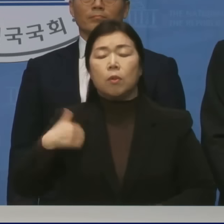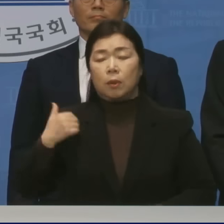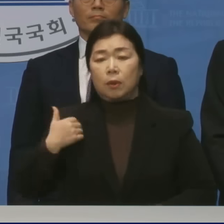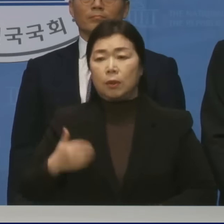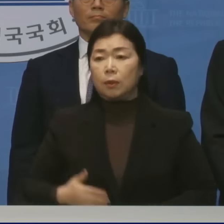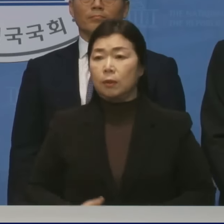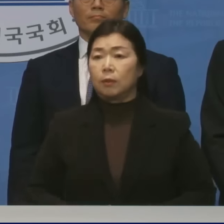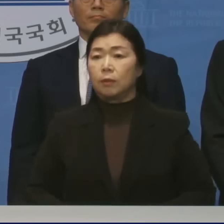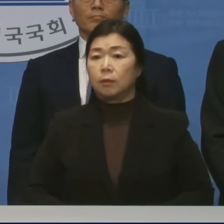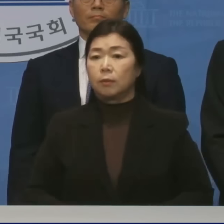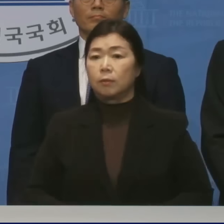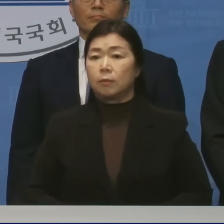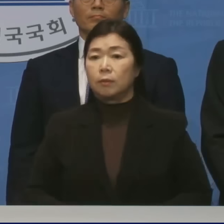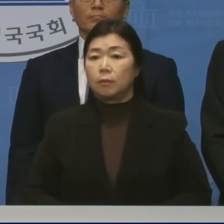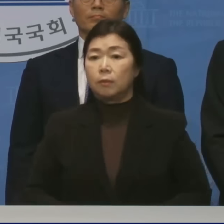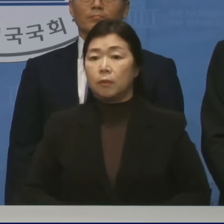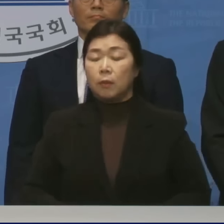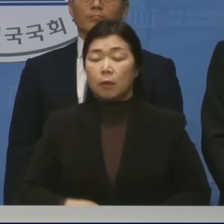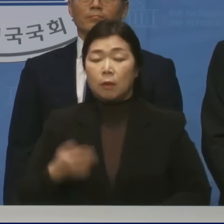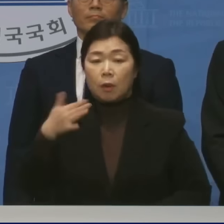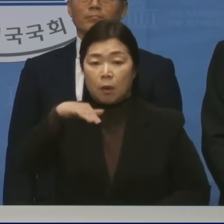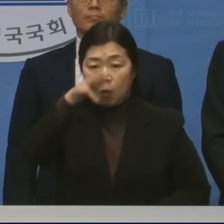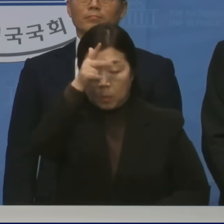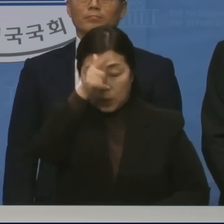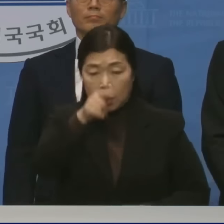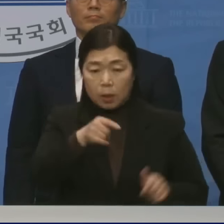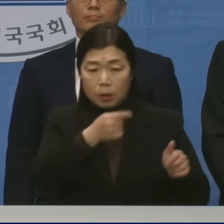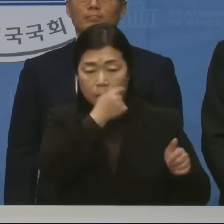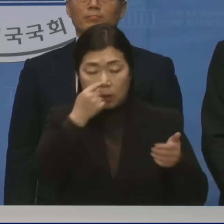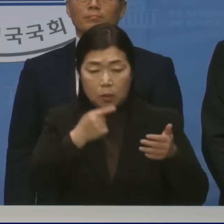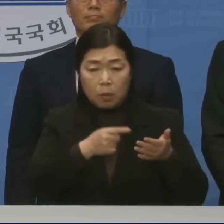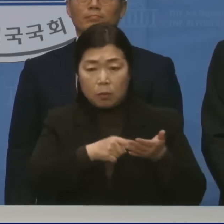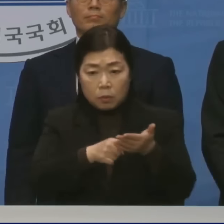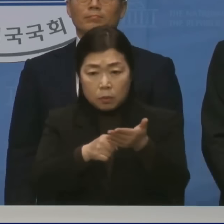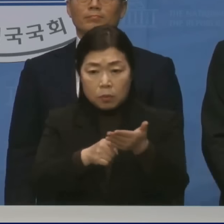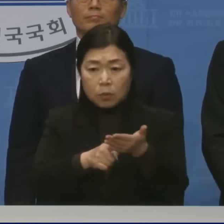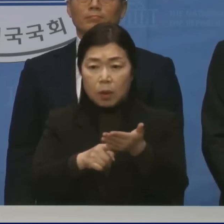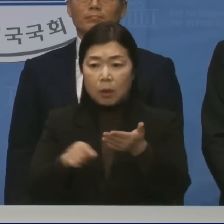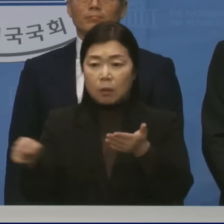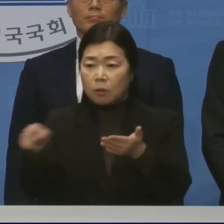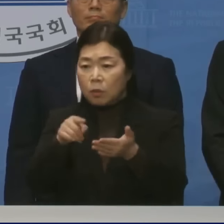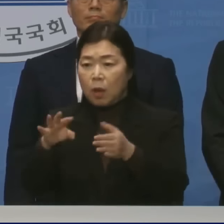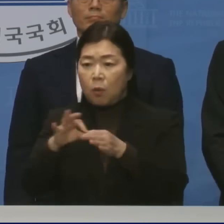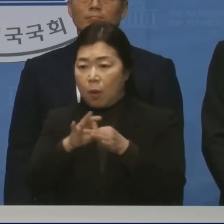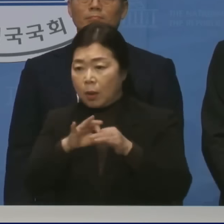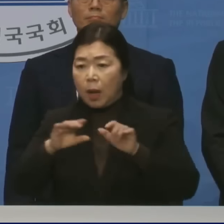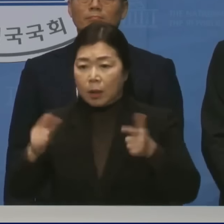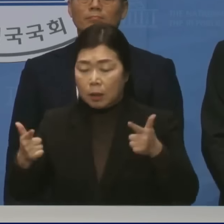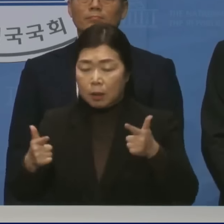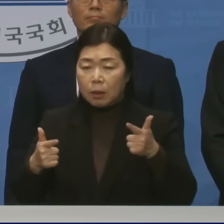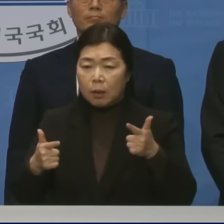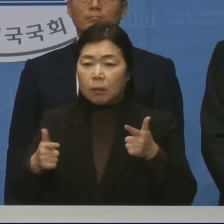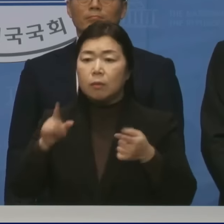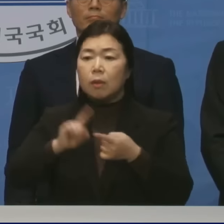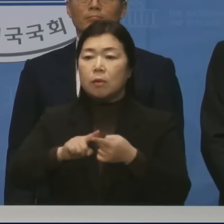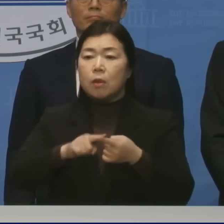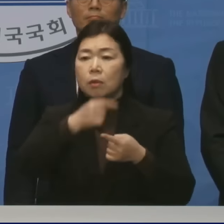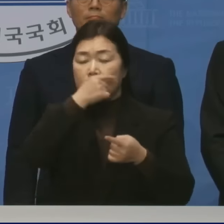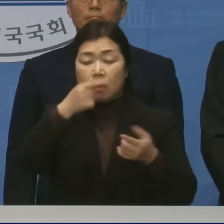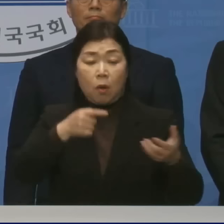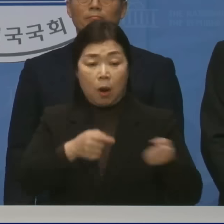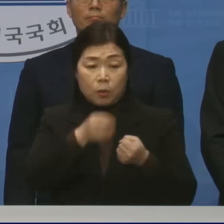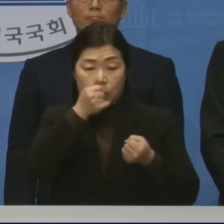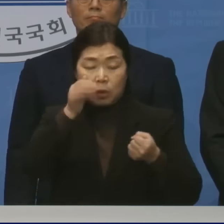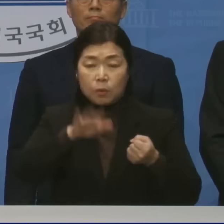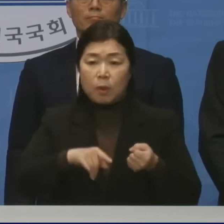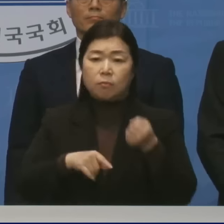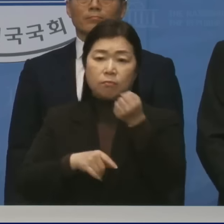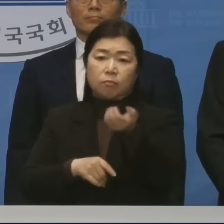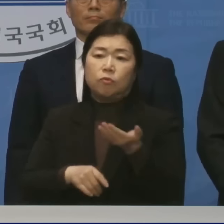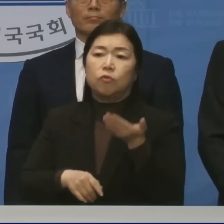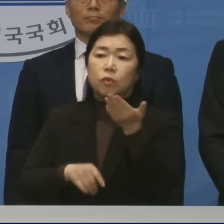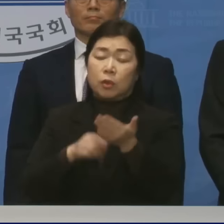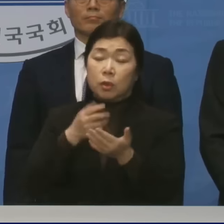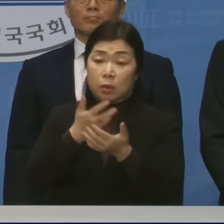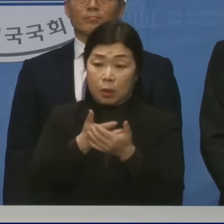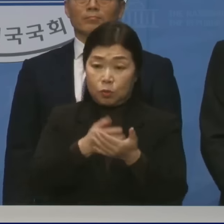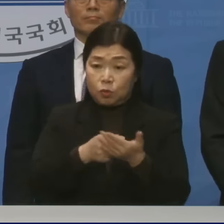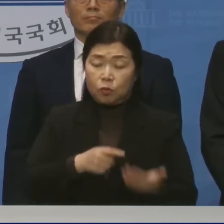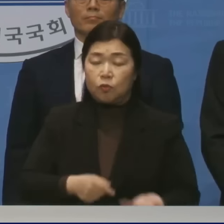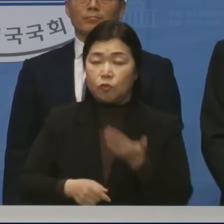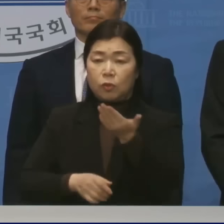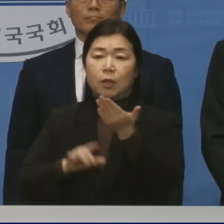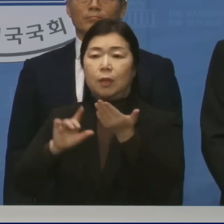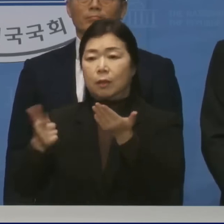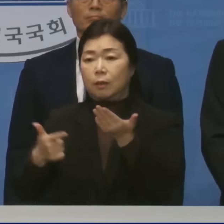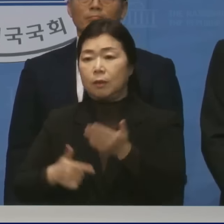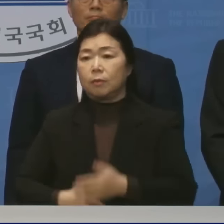검찰은 이런 상황을 보여줄 증거를 제출하지 않았습니다. 녹취록에는 이 대표가 김인섭과